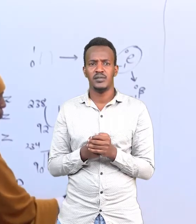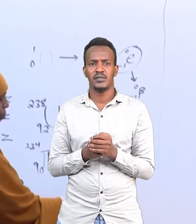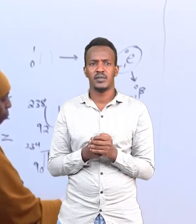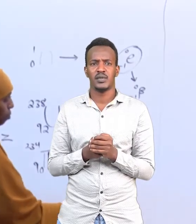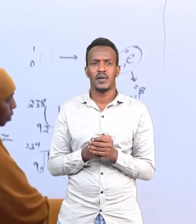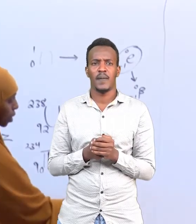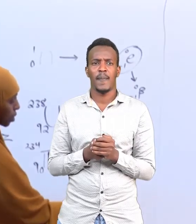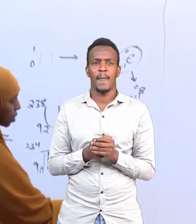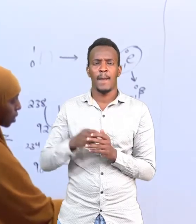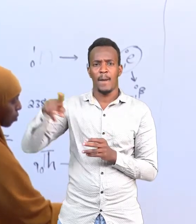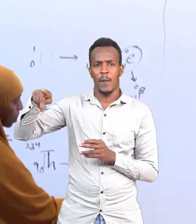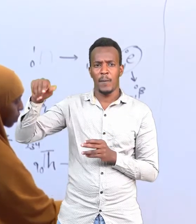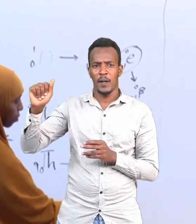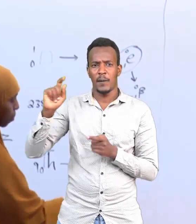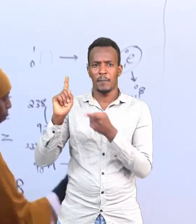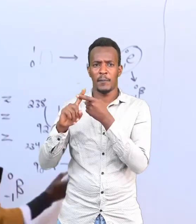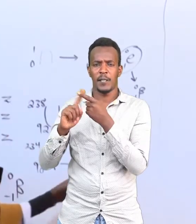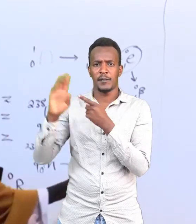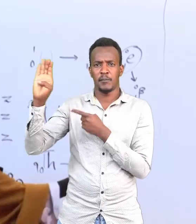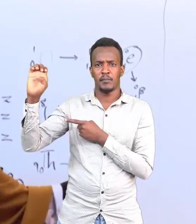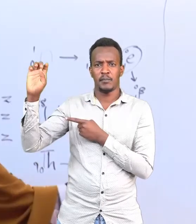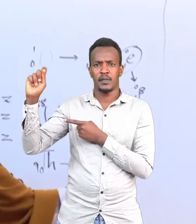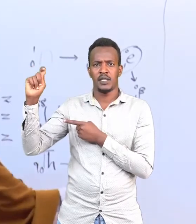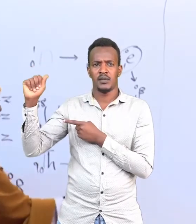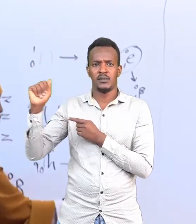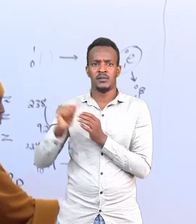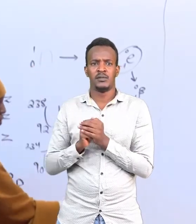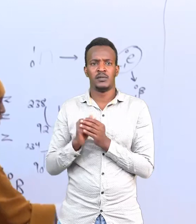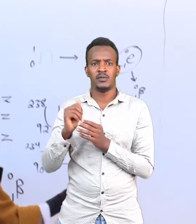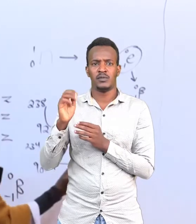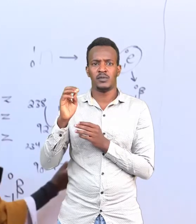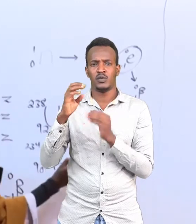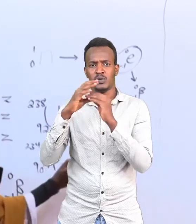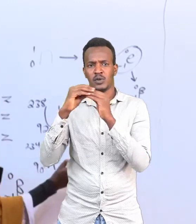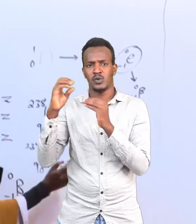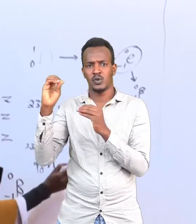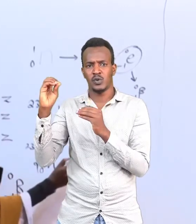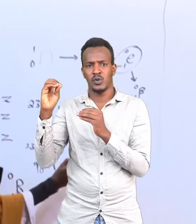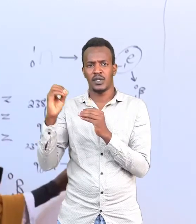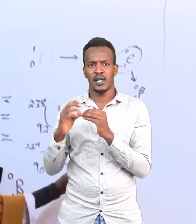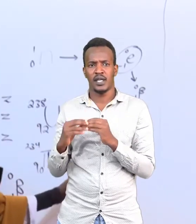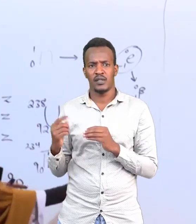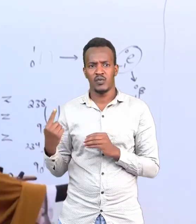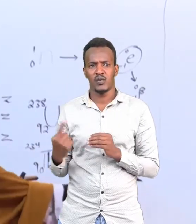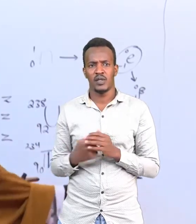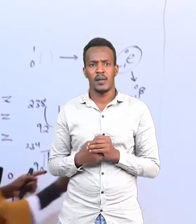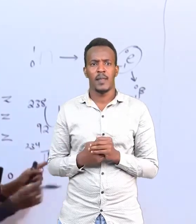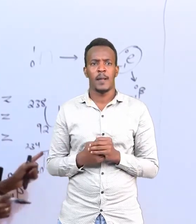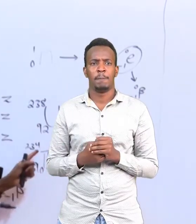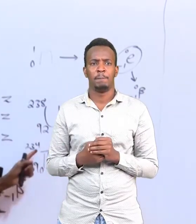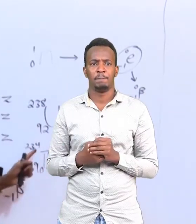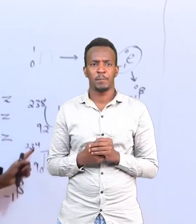barium plus beta kadibna betadii maxay ahayd waa 0 negative 1 halkana waxaa kuu taala waxaad